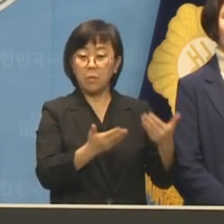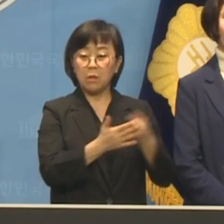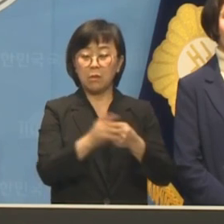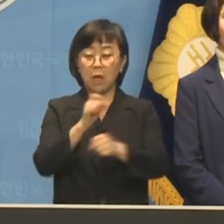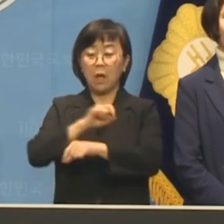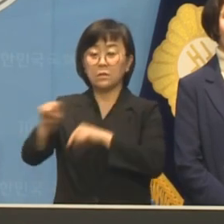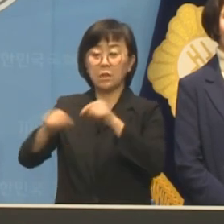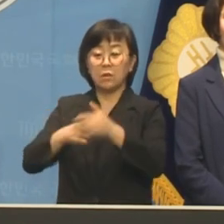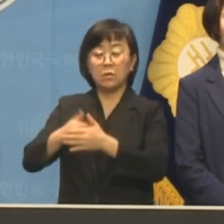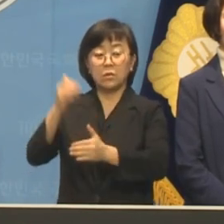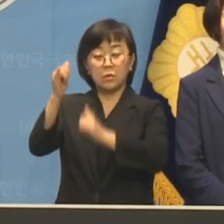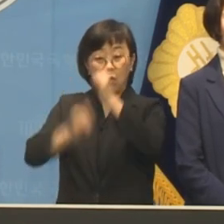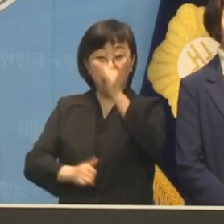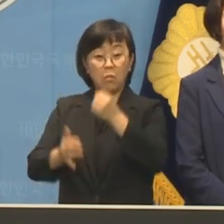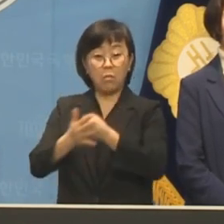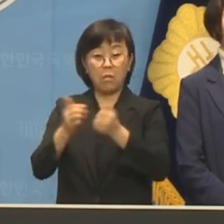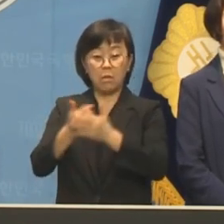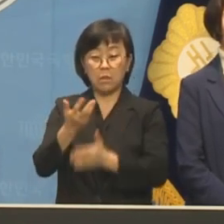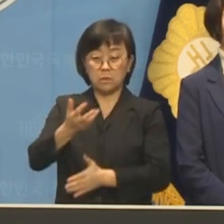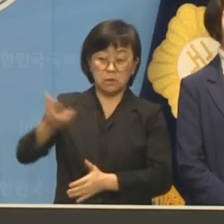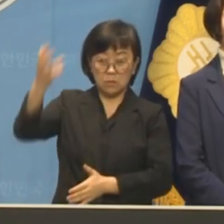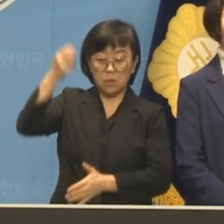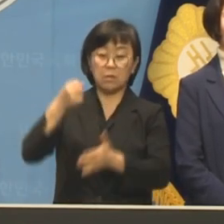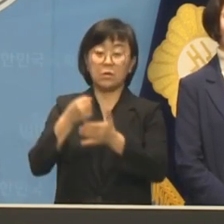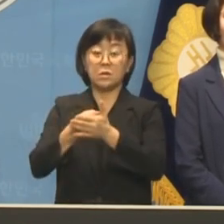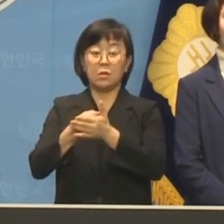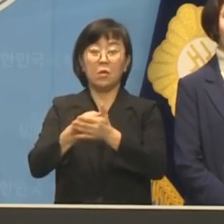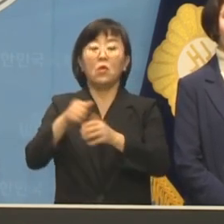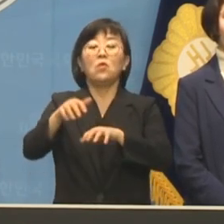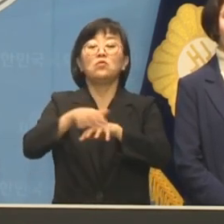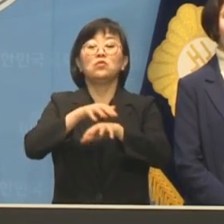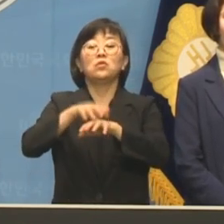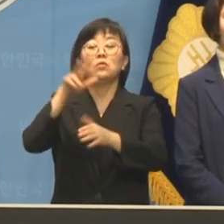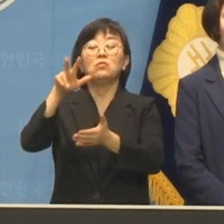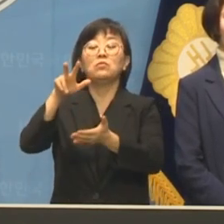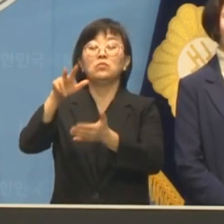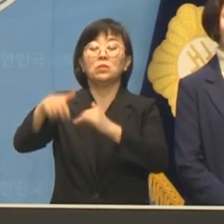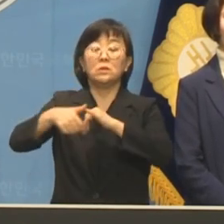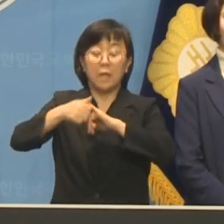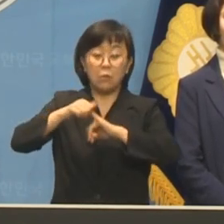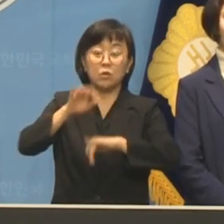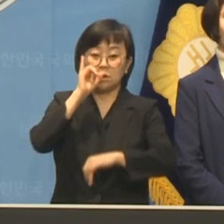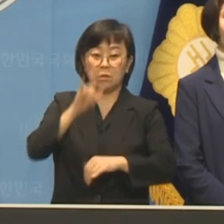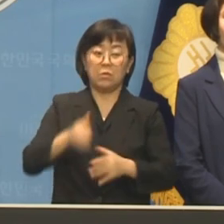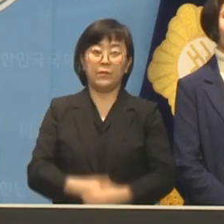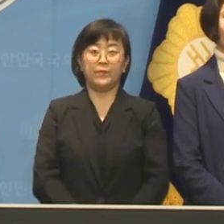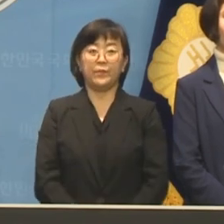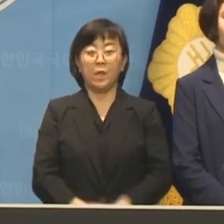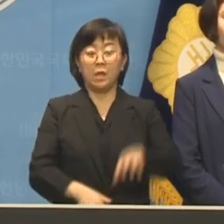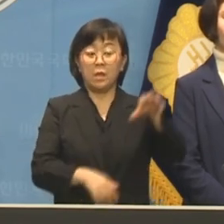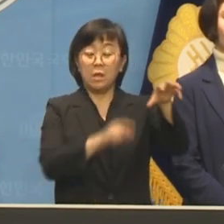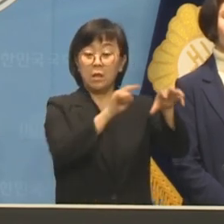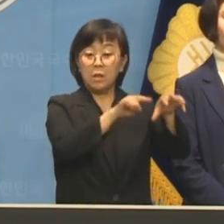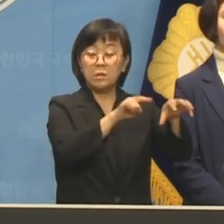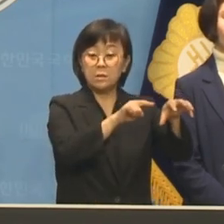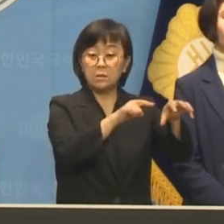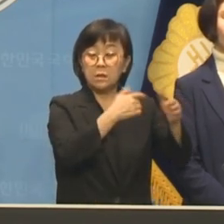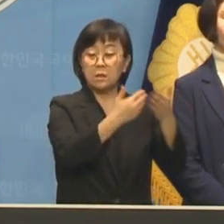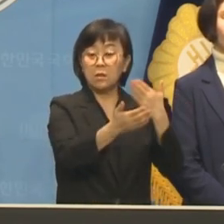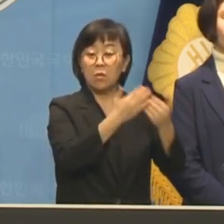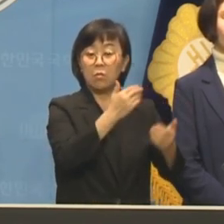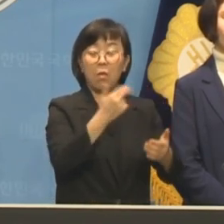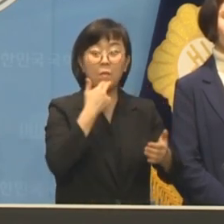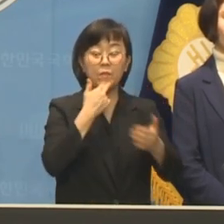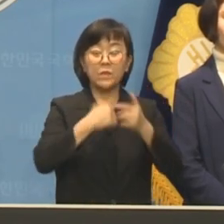부서의 경력만으로 진급을 결정하는 구조적 모순을 가지고 있다 보니 현장 경험 없는